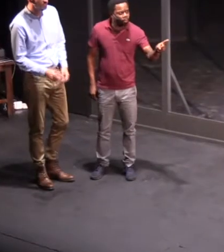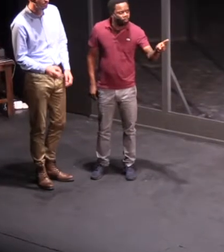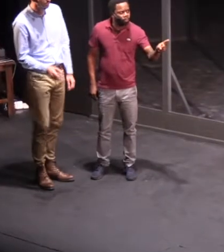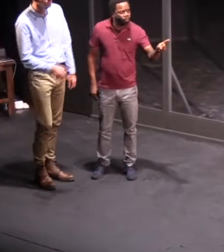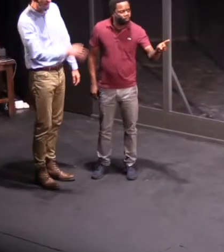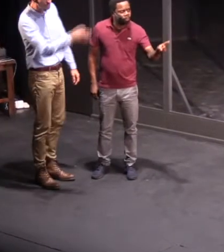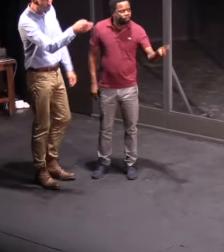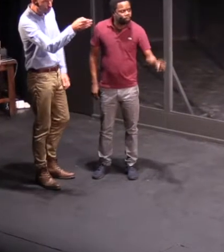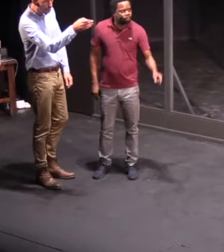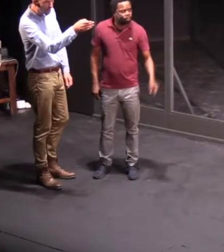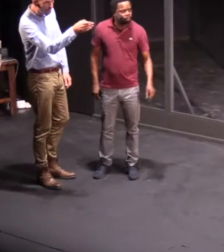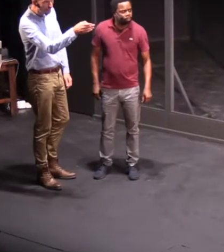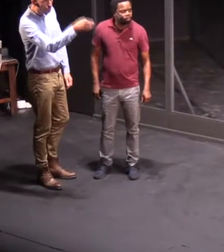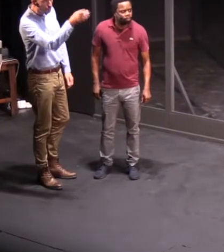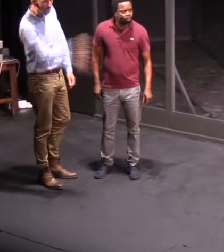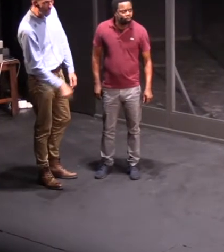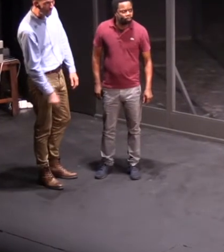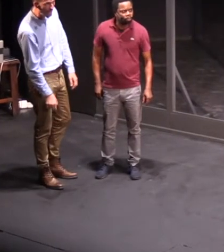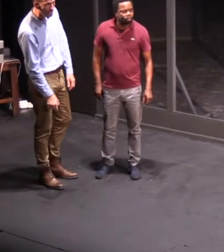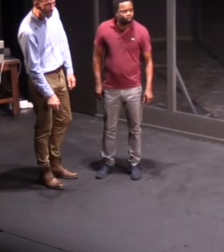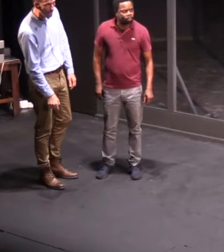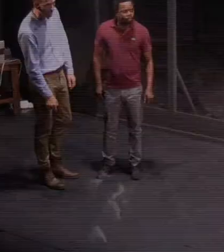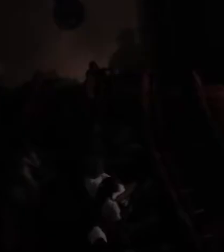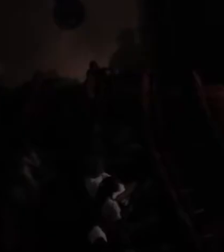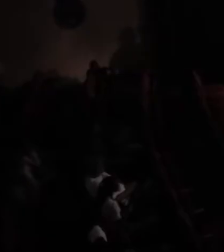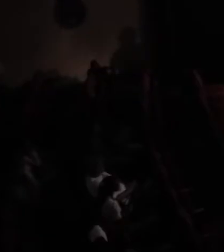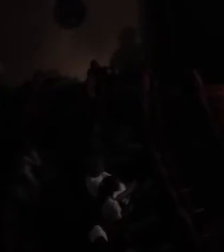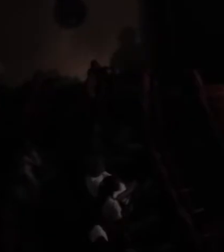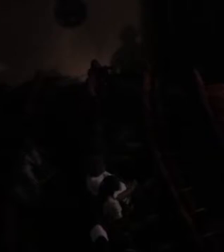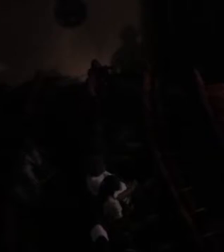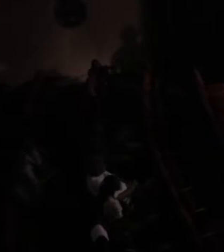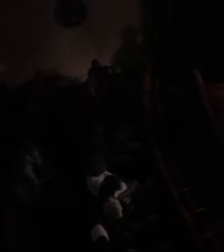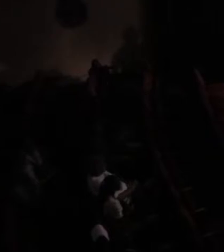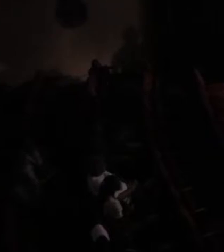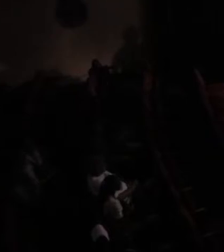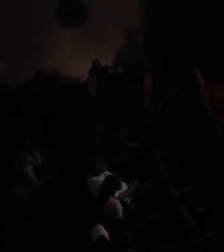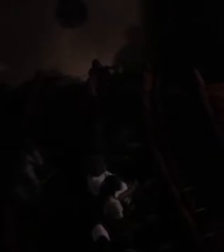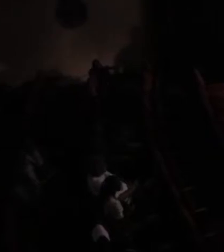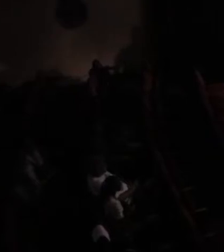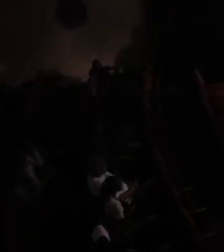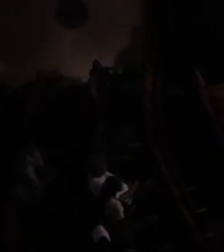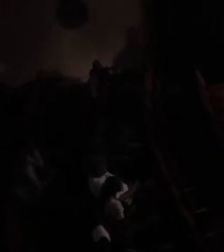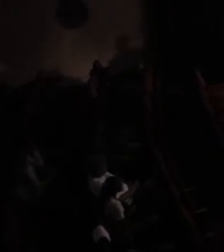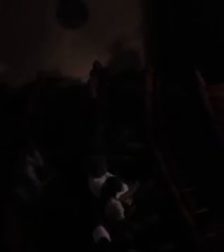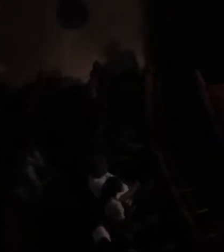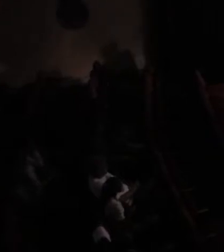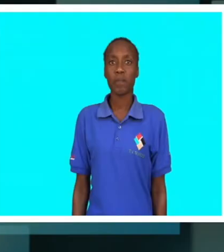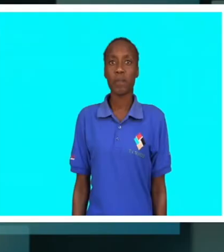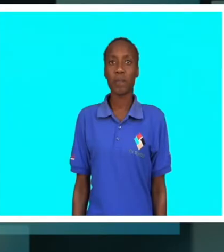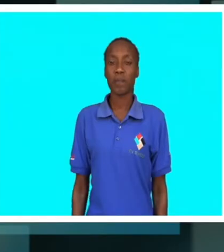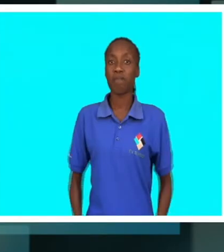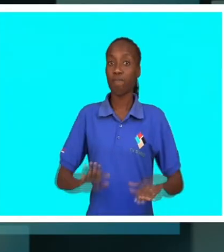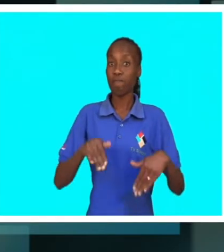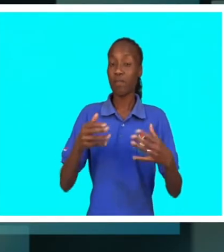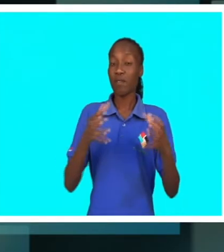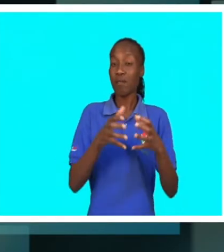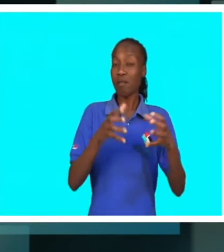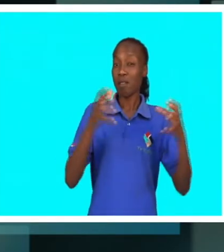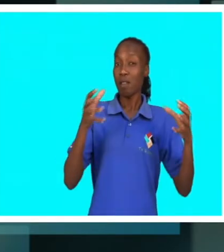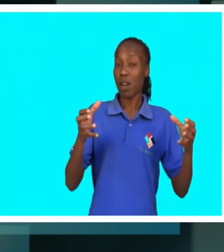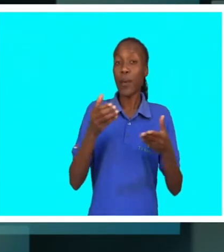que pode existir entre dois países geograficamente distantes, como Moçambique e Alemanha. A experiência é